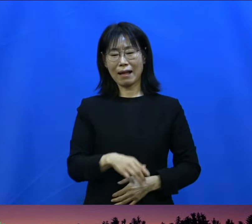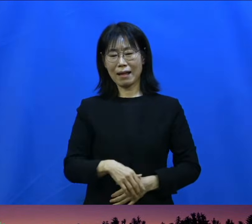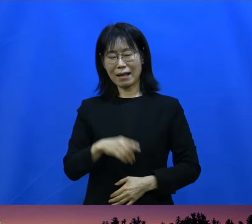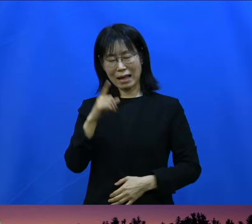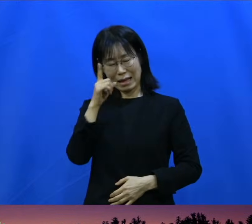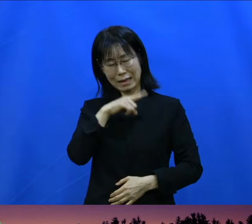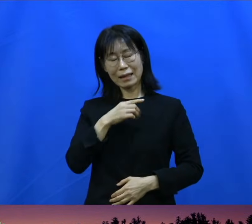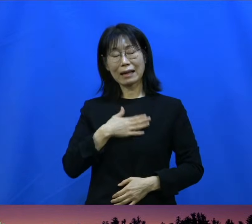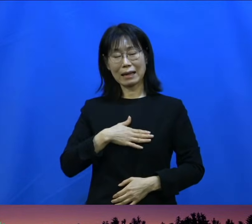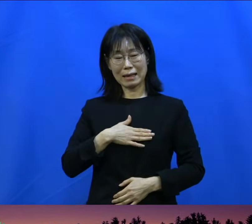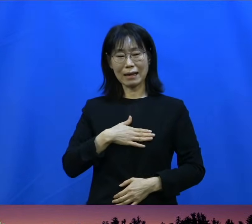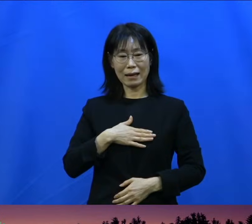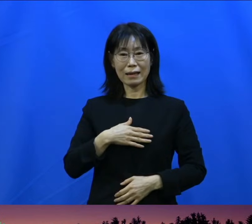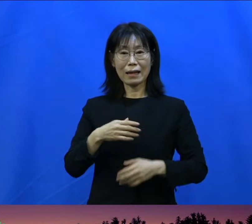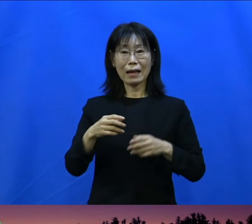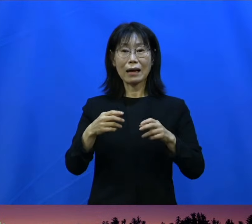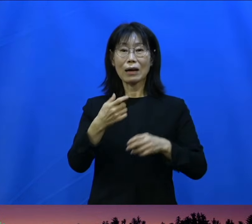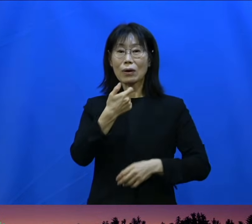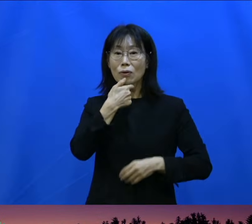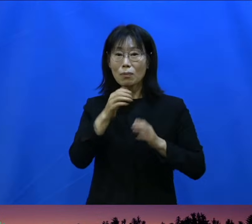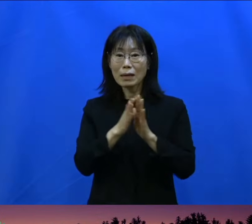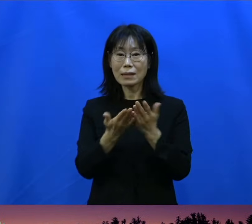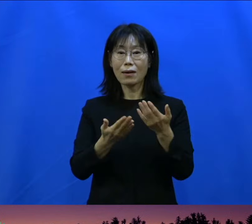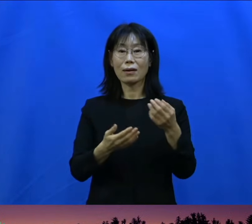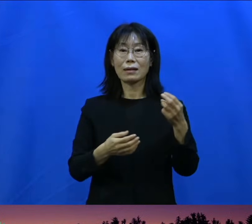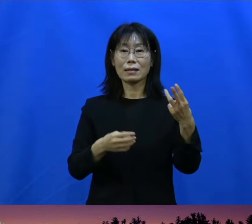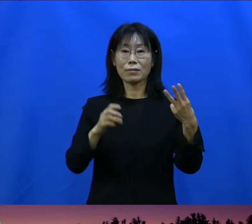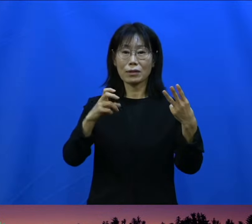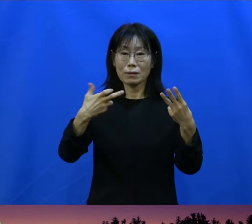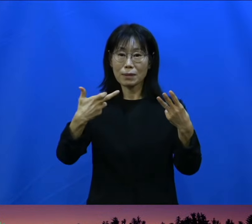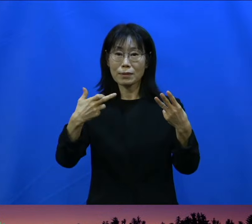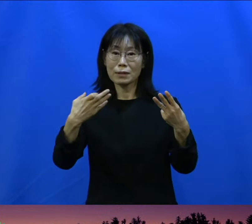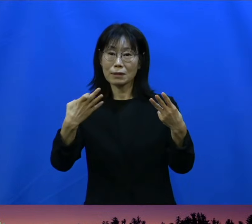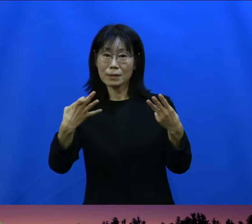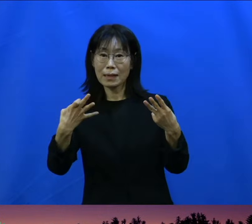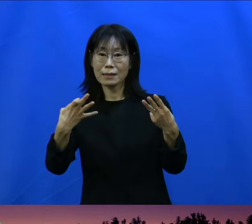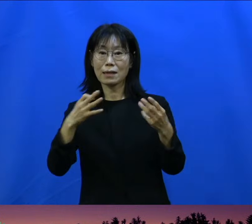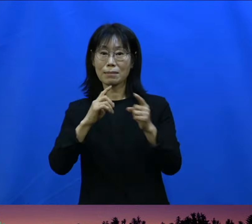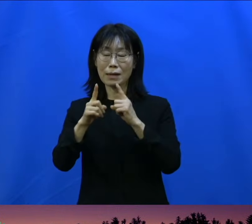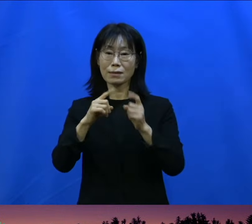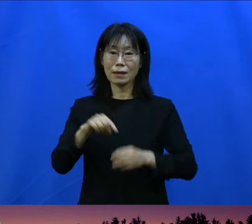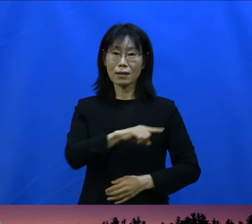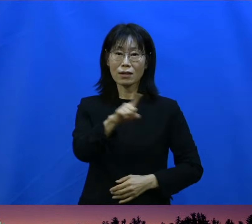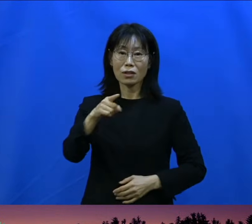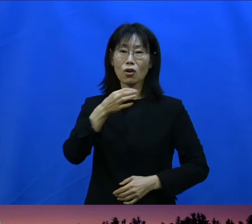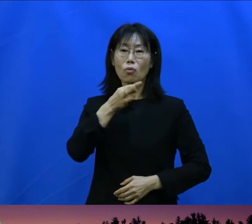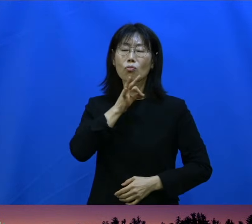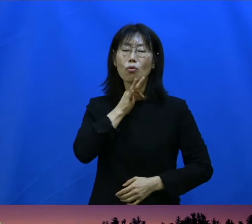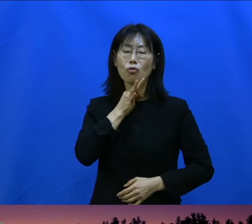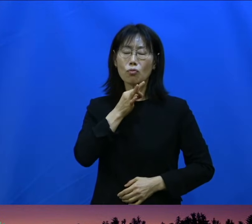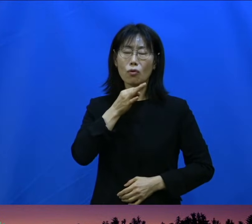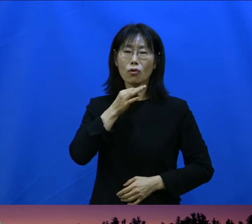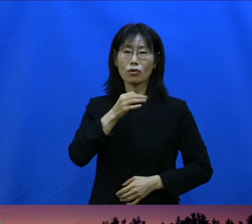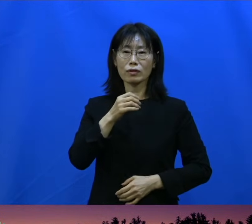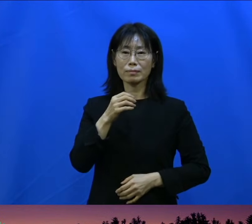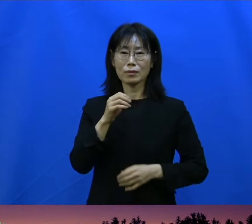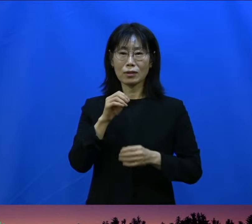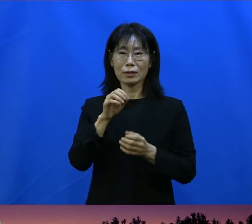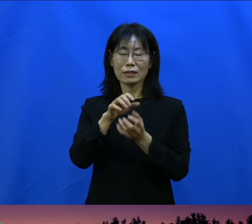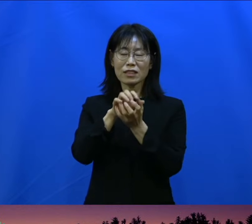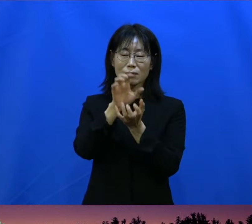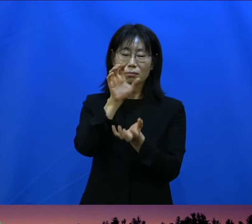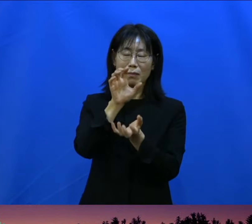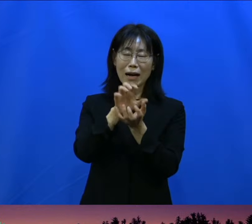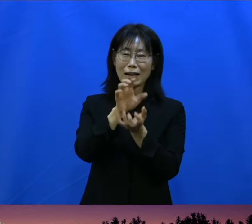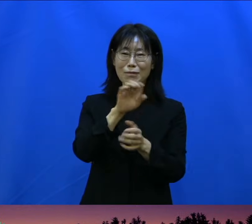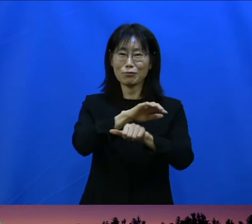그래서 여러분, 로마서 3장 13절 14절에 그들의 목구멍은 열린 무덤이요, 그 혀로는 속임을 일사하며 그 입술에는 독사의 독이